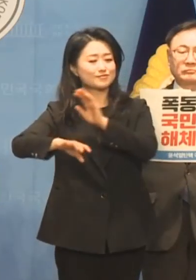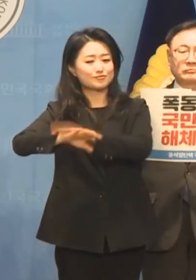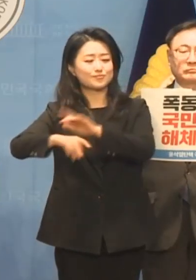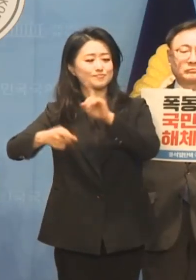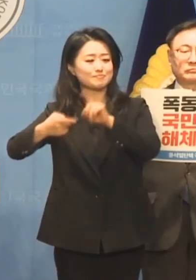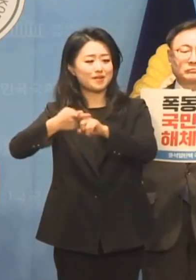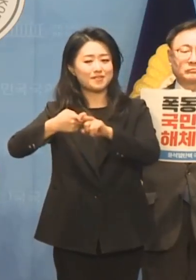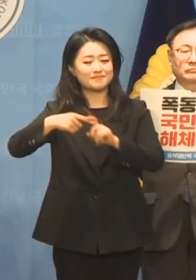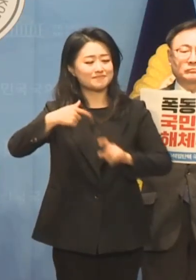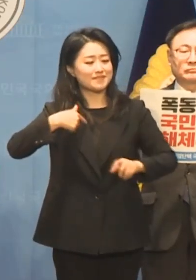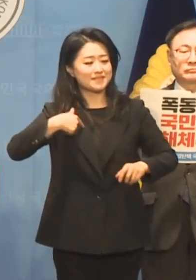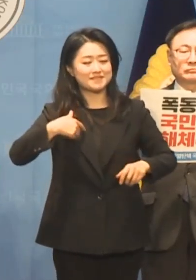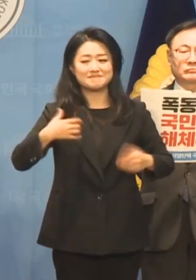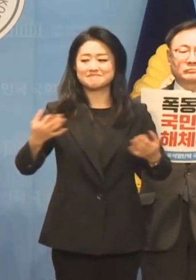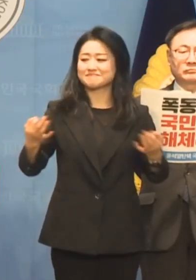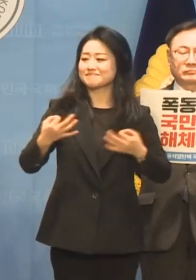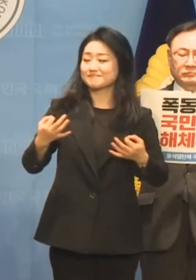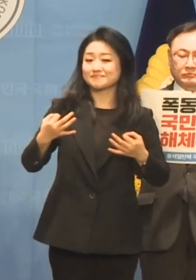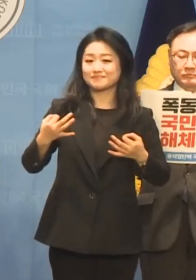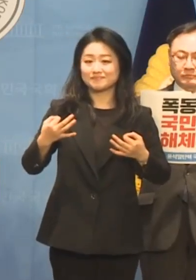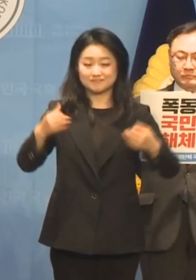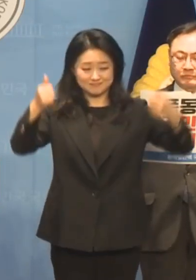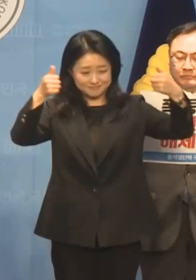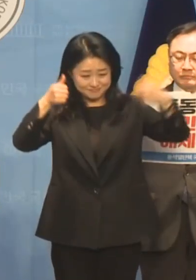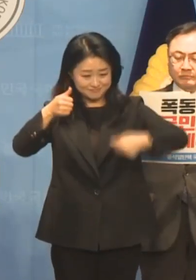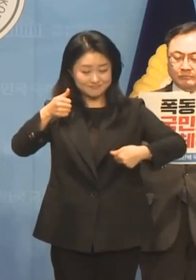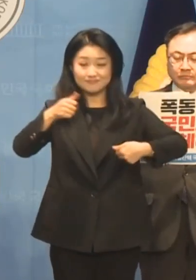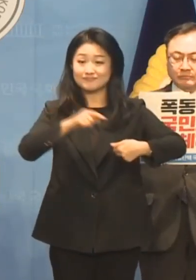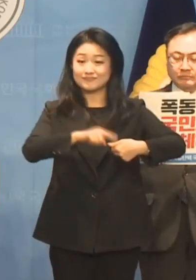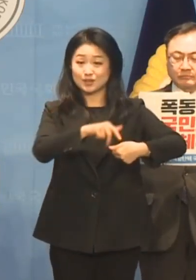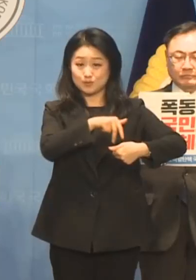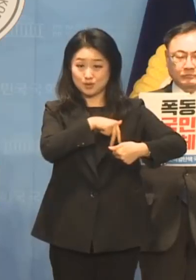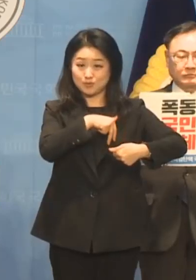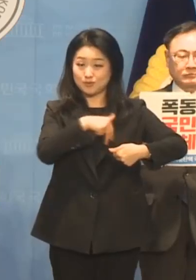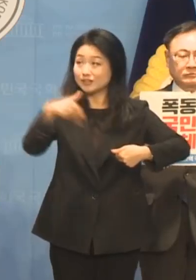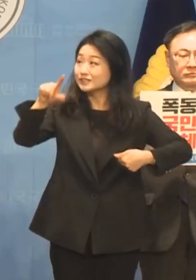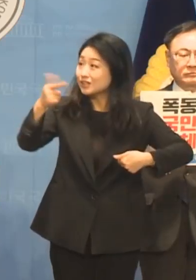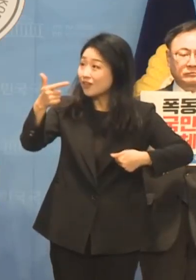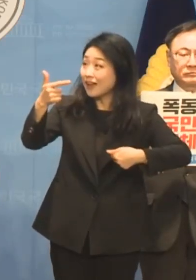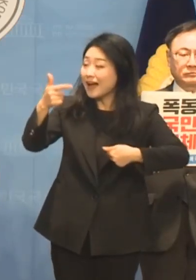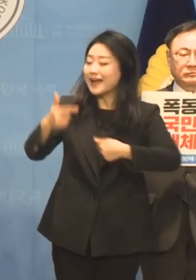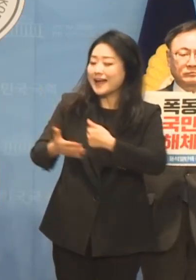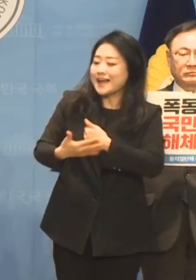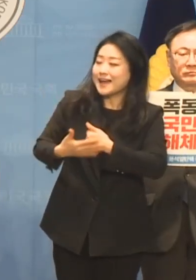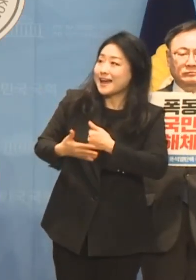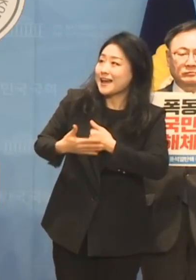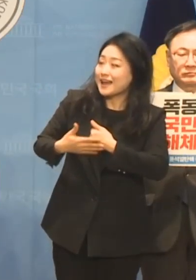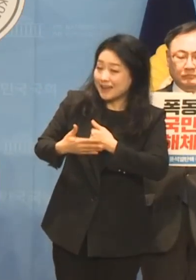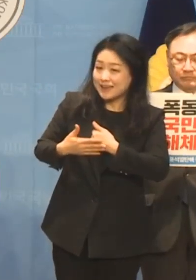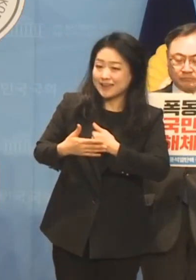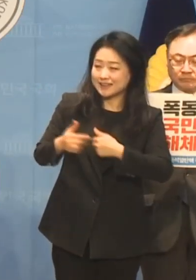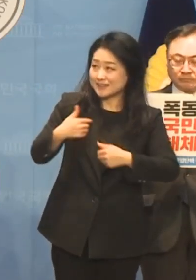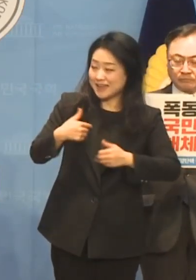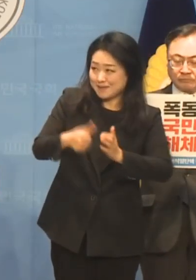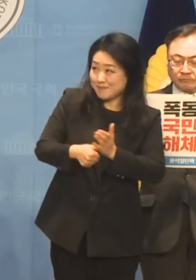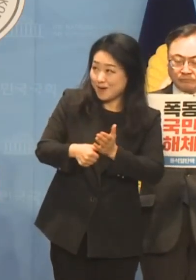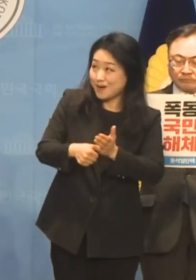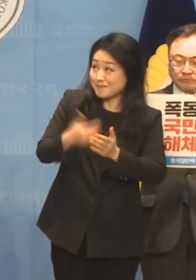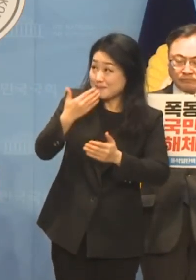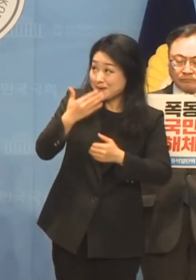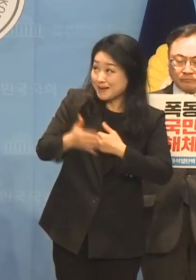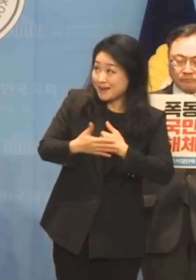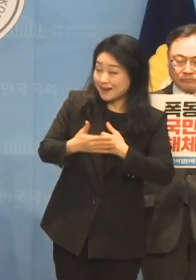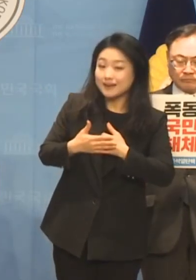정당성을 얻고 머리를 조아린 의원들은 전광훈을 통해 지지자를 얻는 반국가적